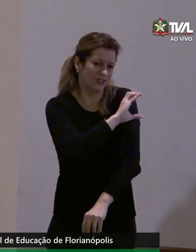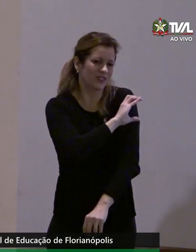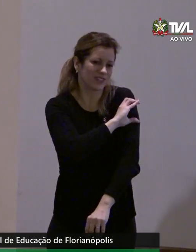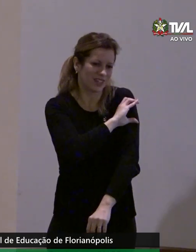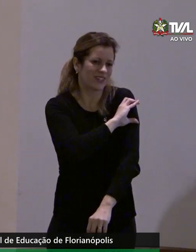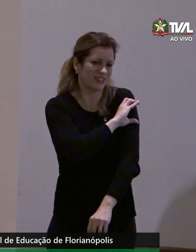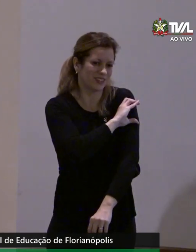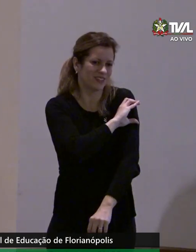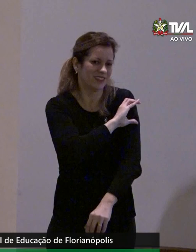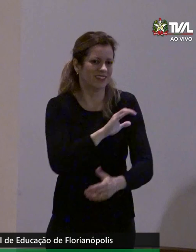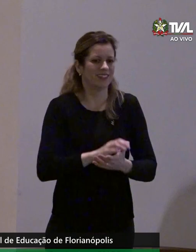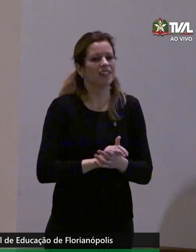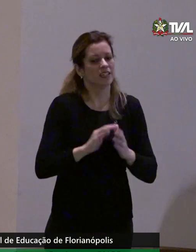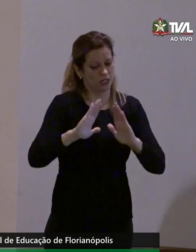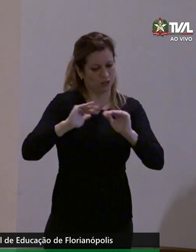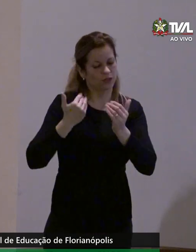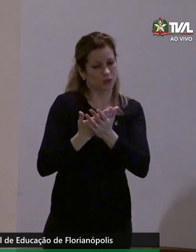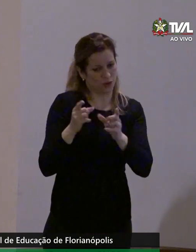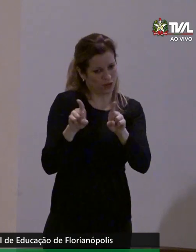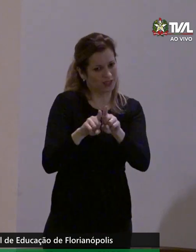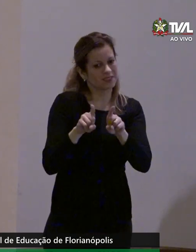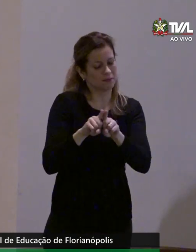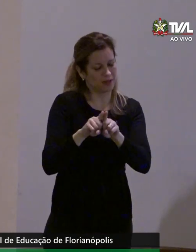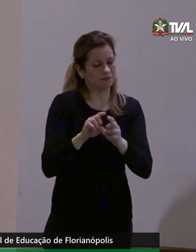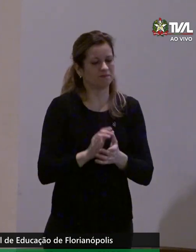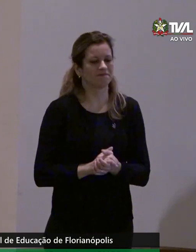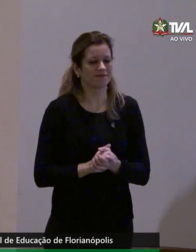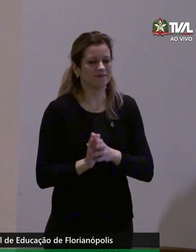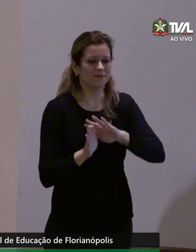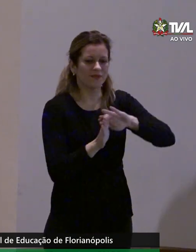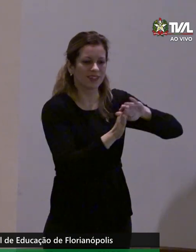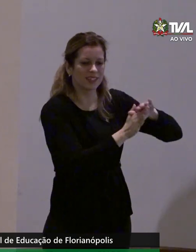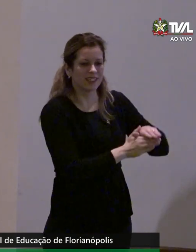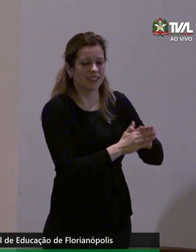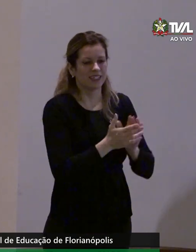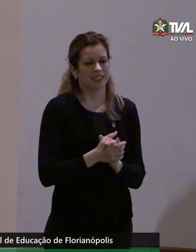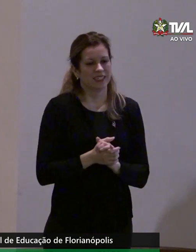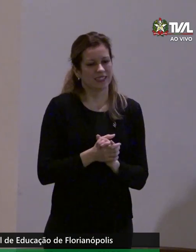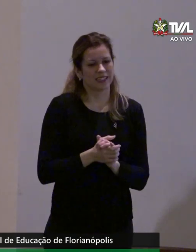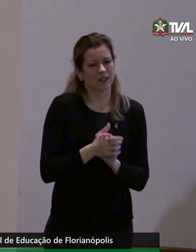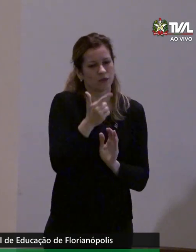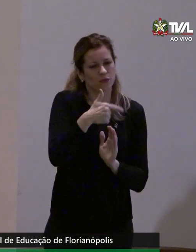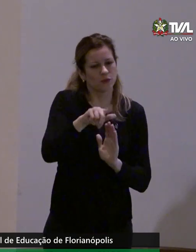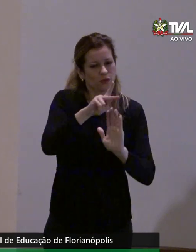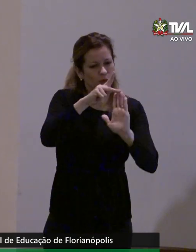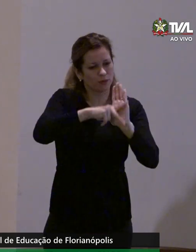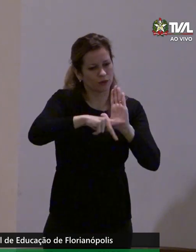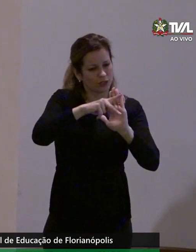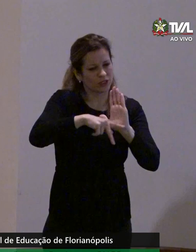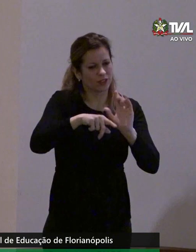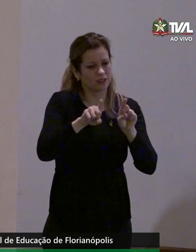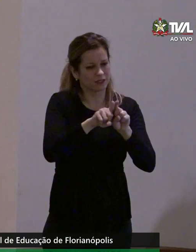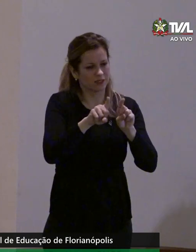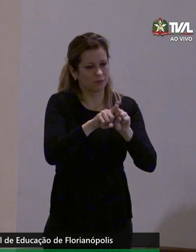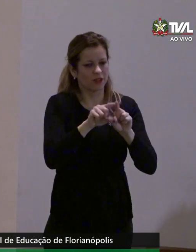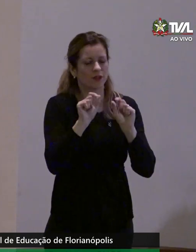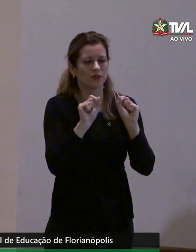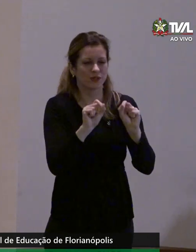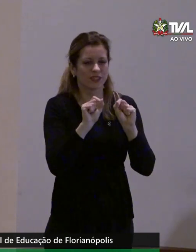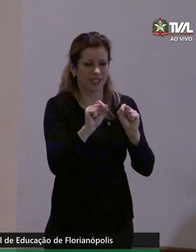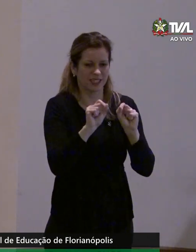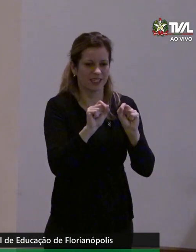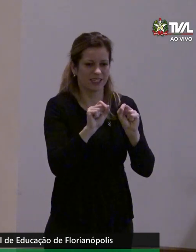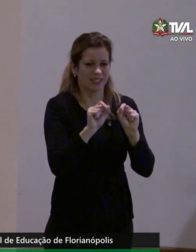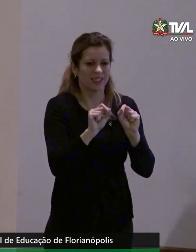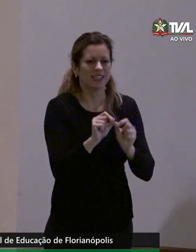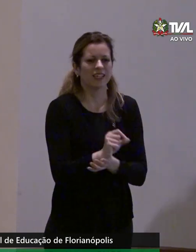escolas também vão receber o outro projeto que me encantou demais foi o nosso projeto de colocar